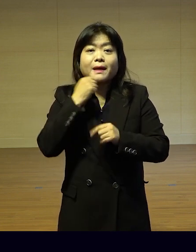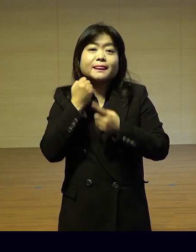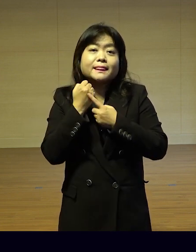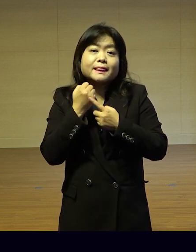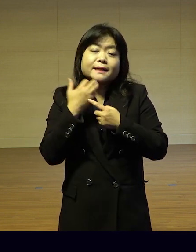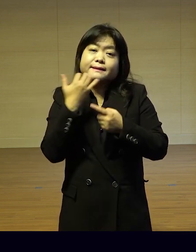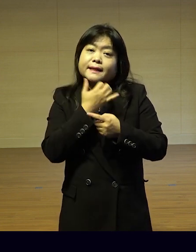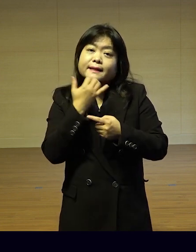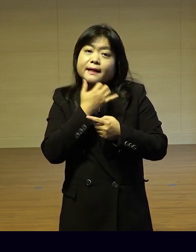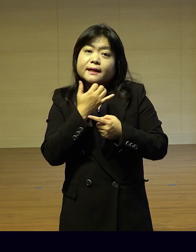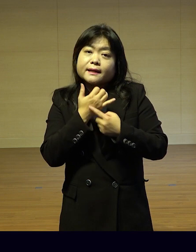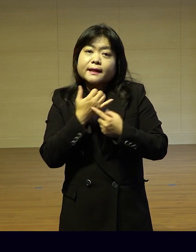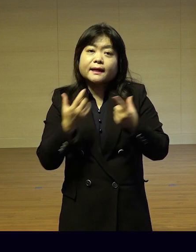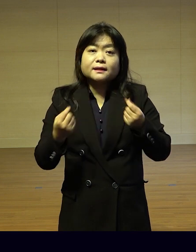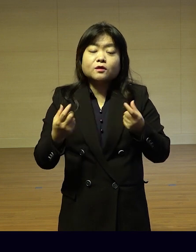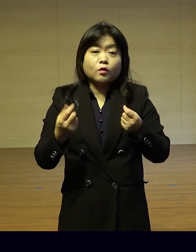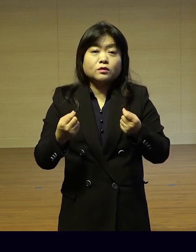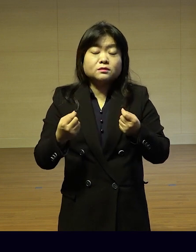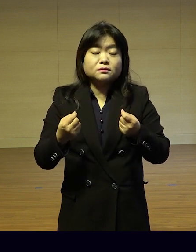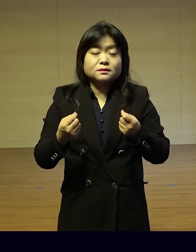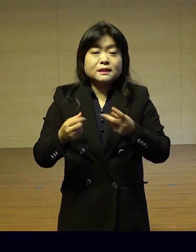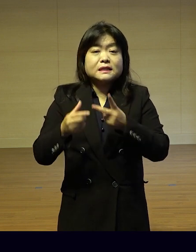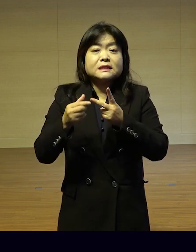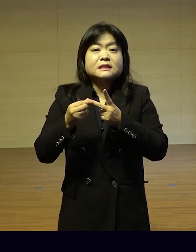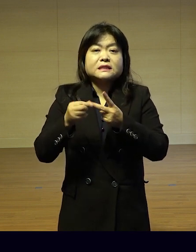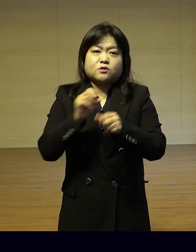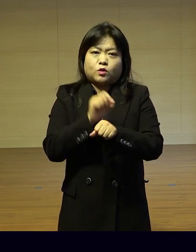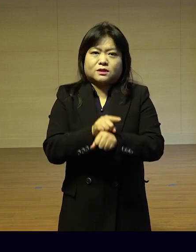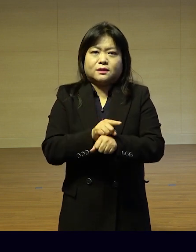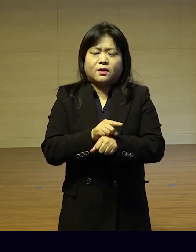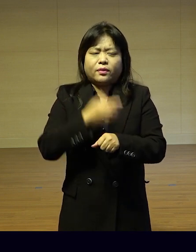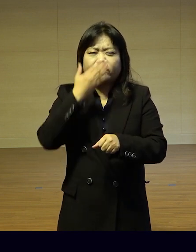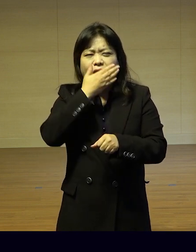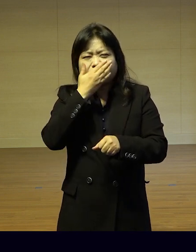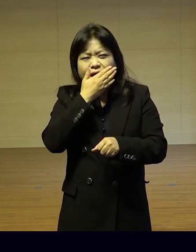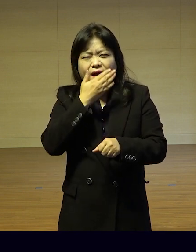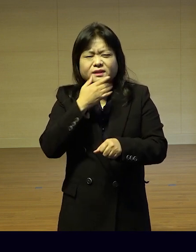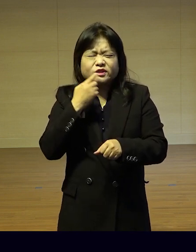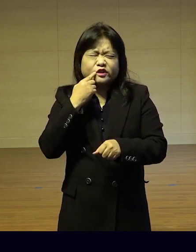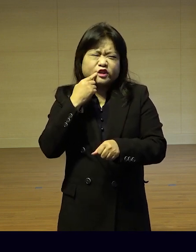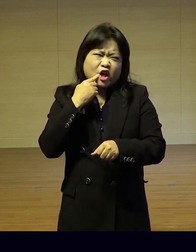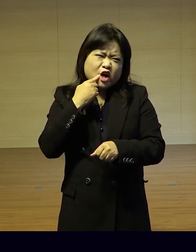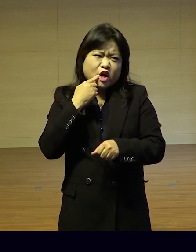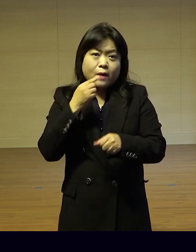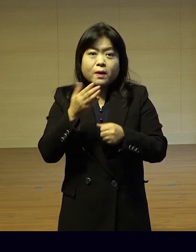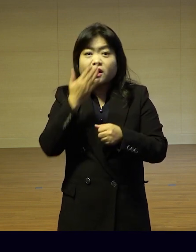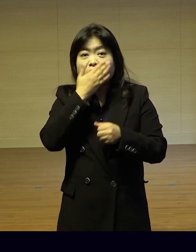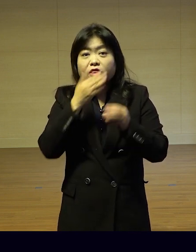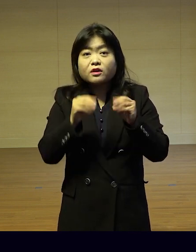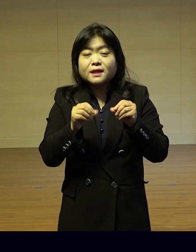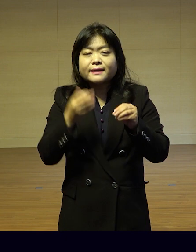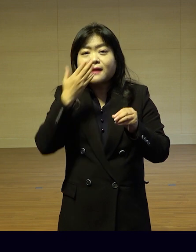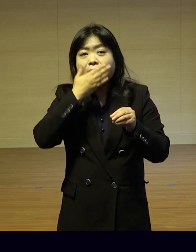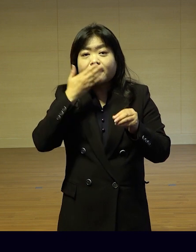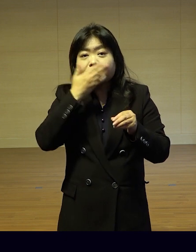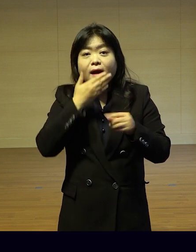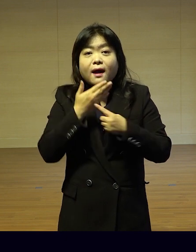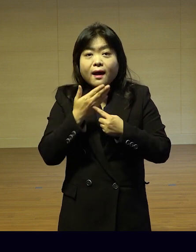색깔, 컬러죠. 단맛, 쓴맛 같은 것은 예를 들면 설탕이 달다고 할 때